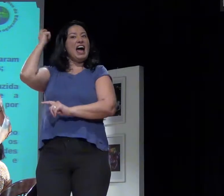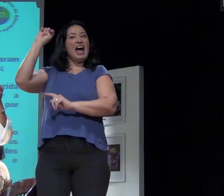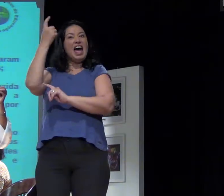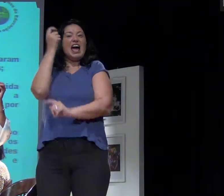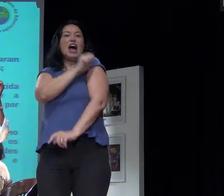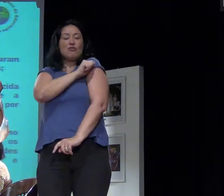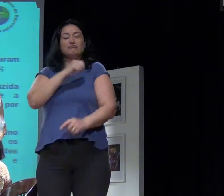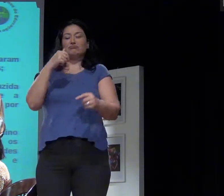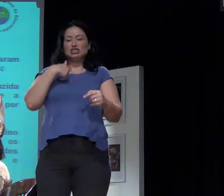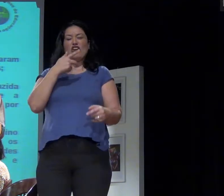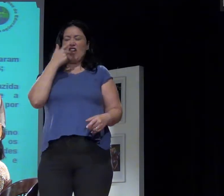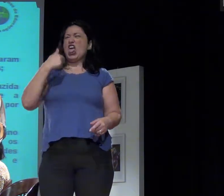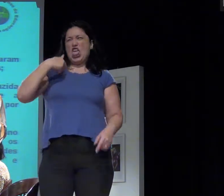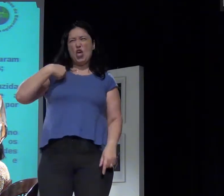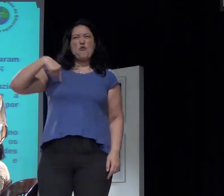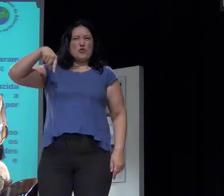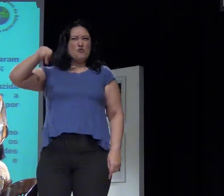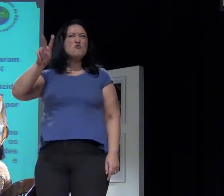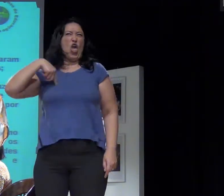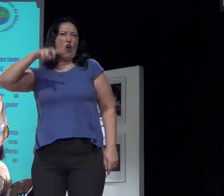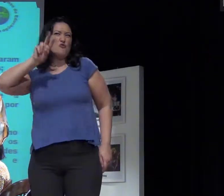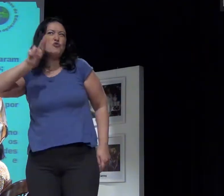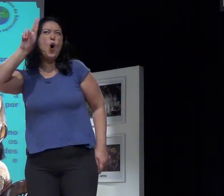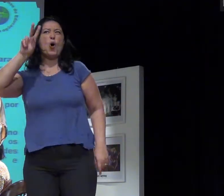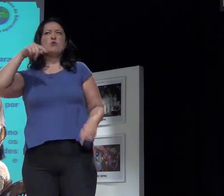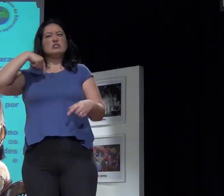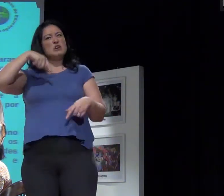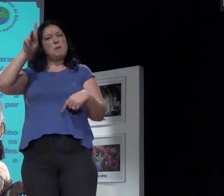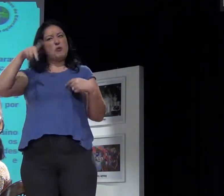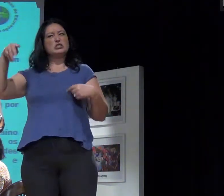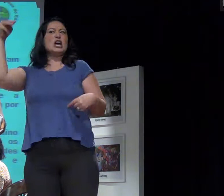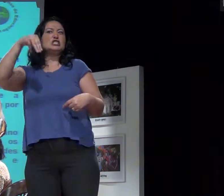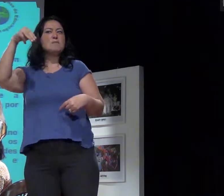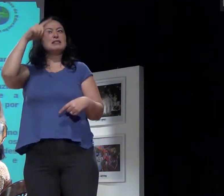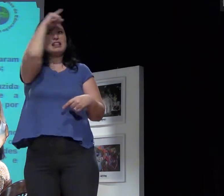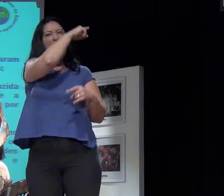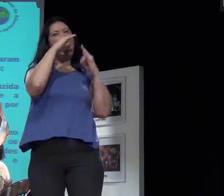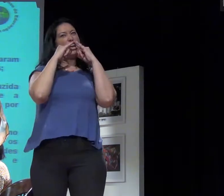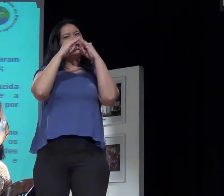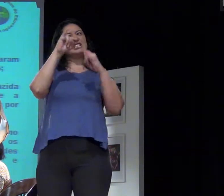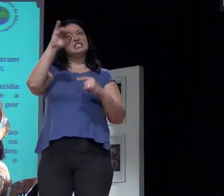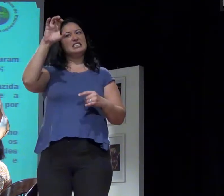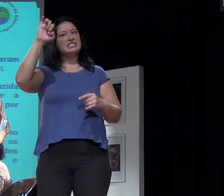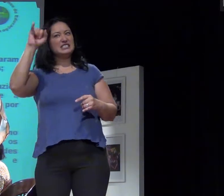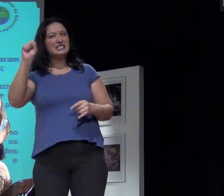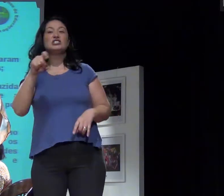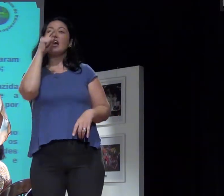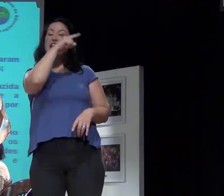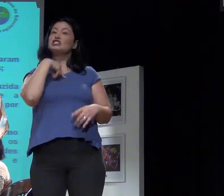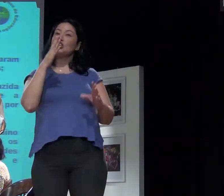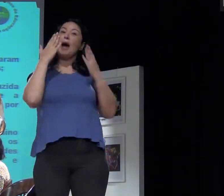ser professor de Matemática do ICES. Então, essas questões já estão sendo trabalhadas, e essa sementezinha que já foi